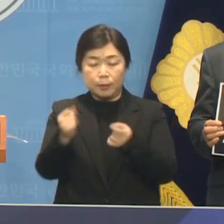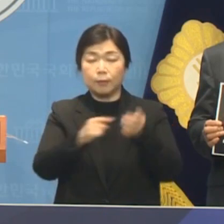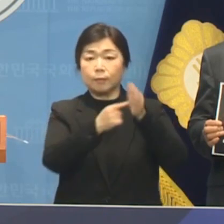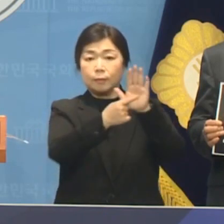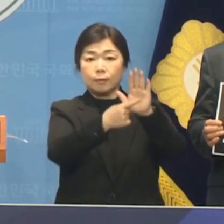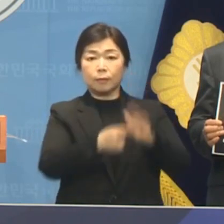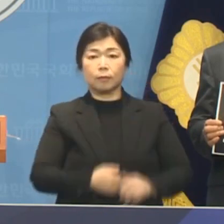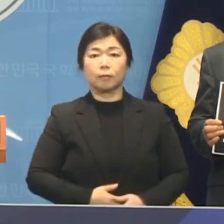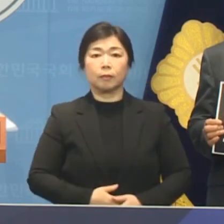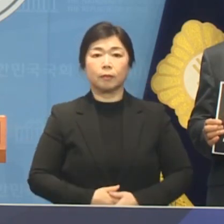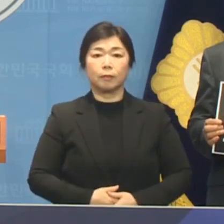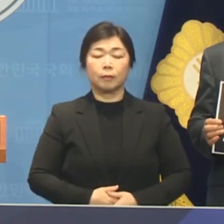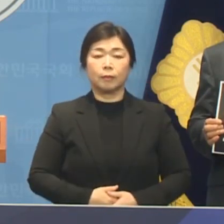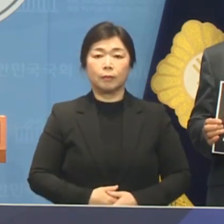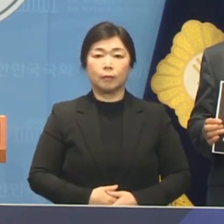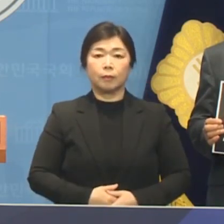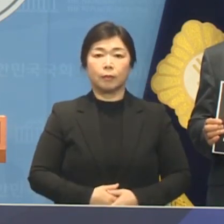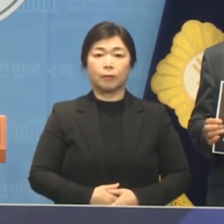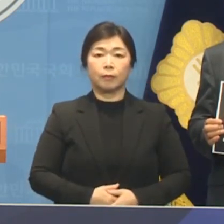일동.